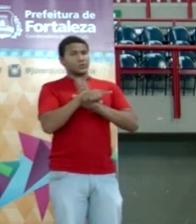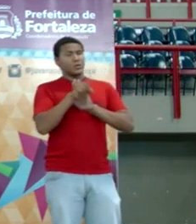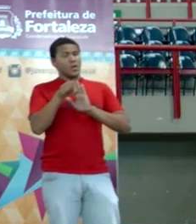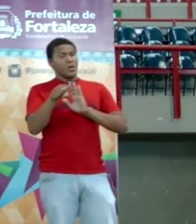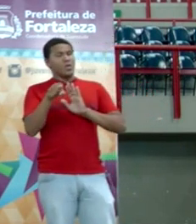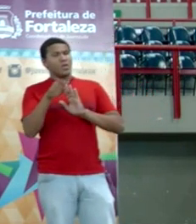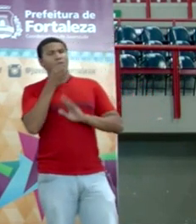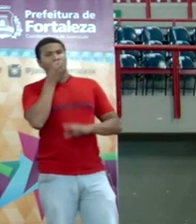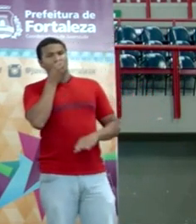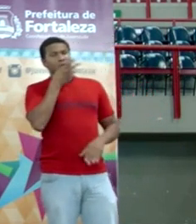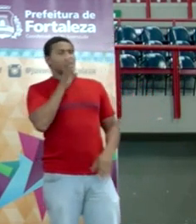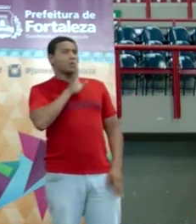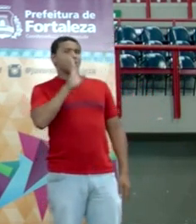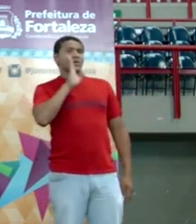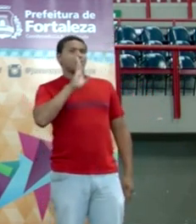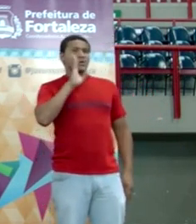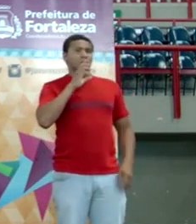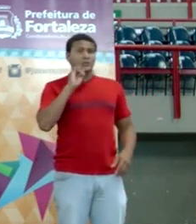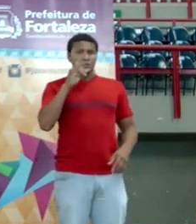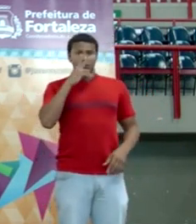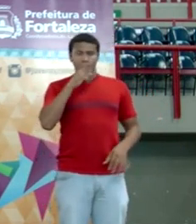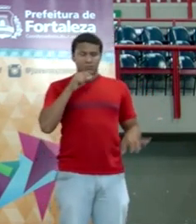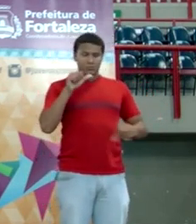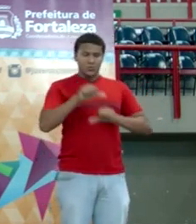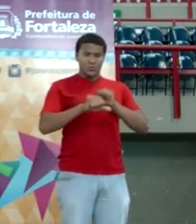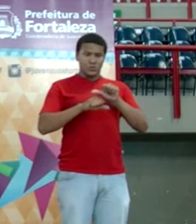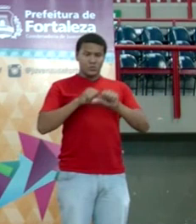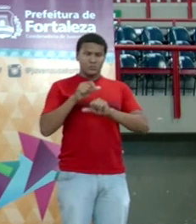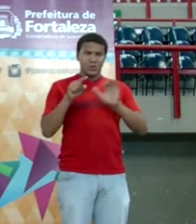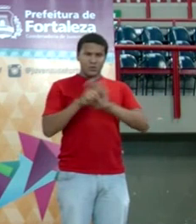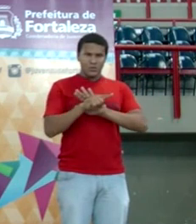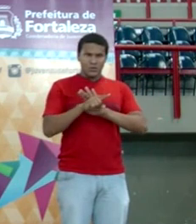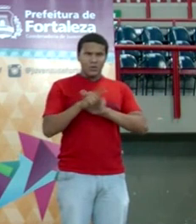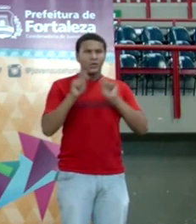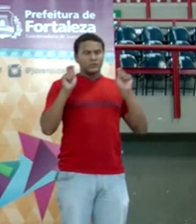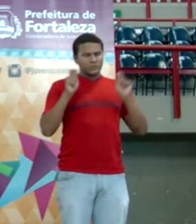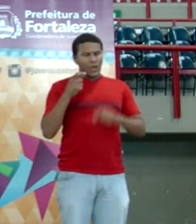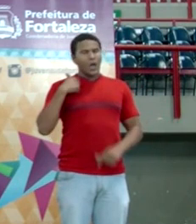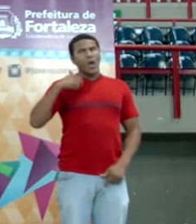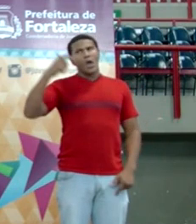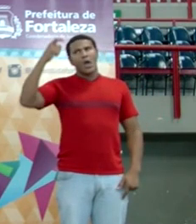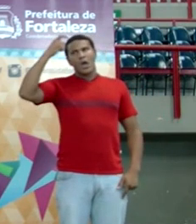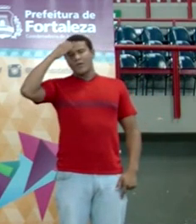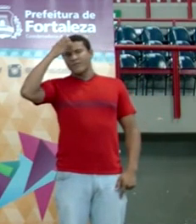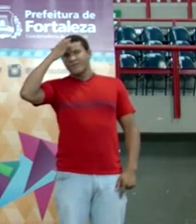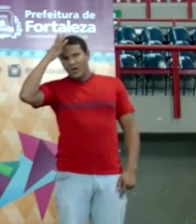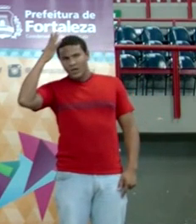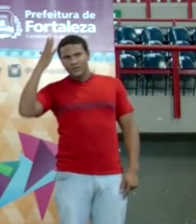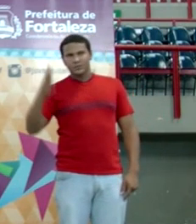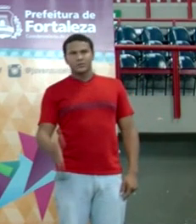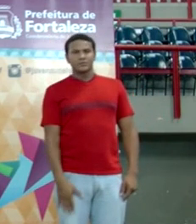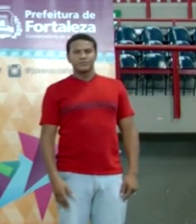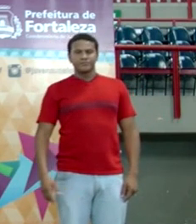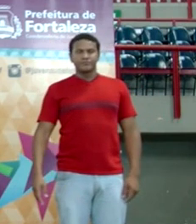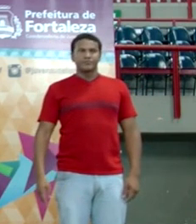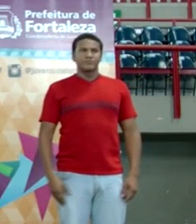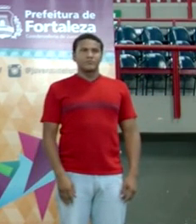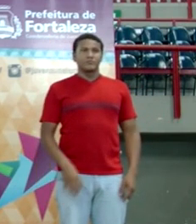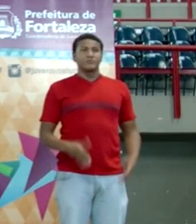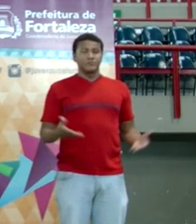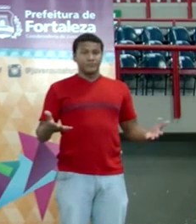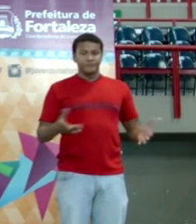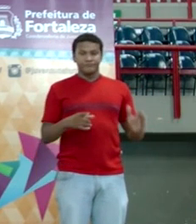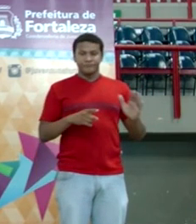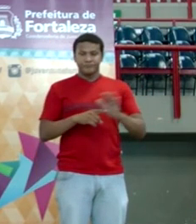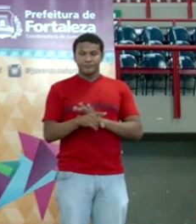que eu mudo a pergunta, eu consigo deixar a questão mais fácil? Consigo, é o mesmo texto, a questão fica mais fácil, tá? E aí, para finalizar a